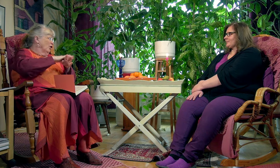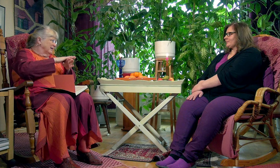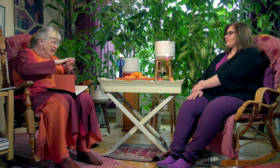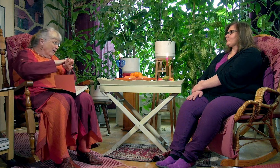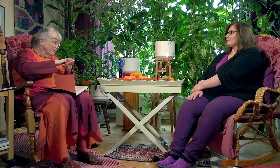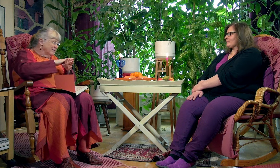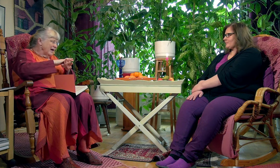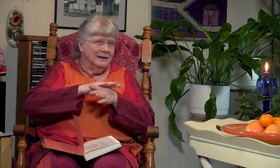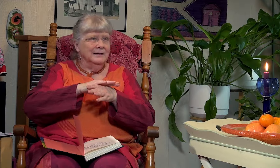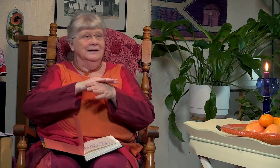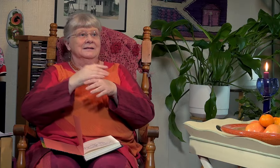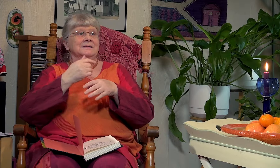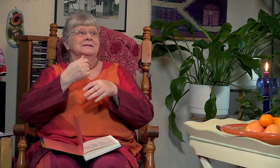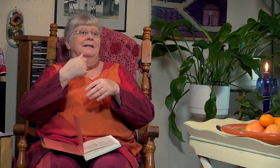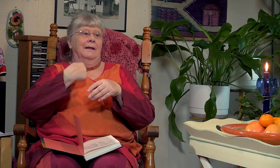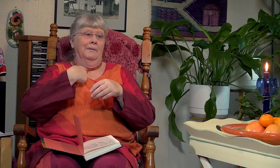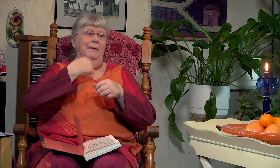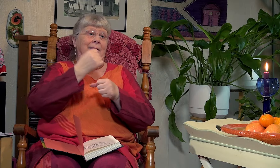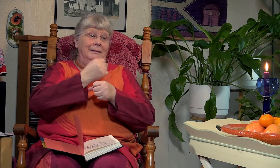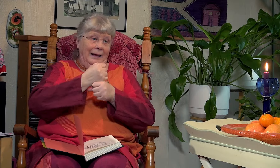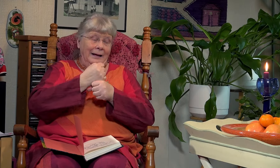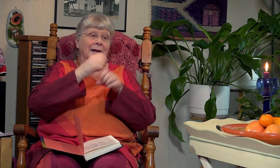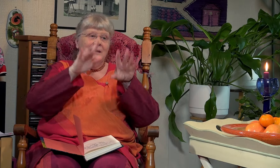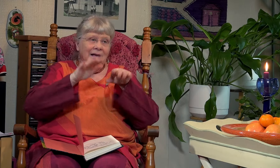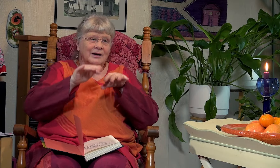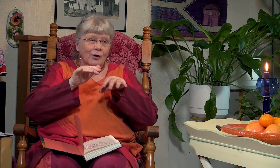kirjan otsakkeeksi, enkä voinut sitä sitten käyttää enää.